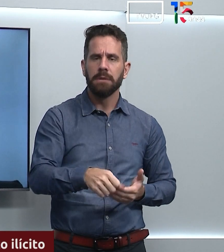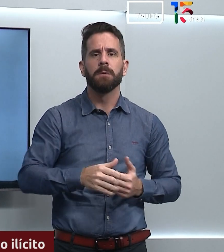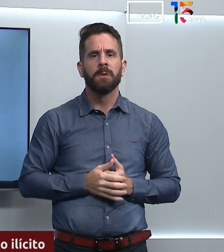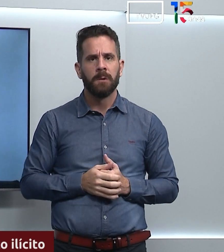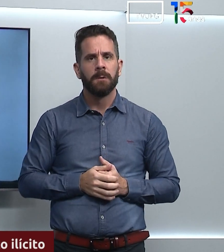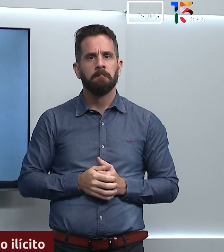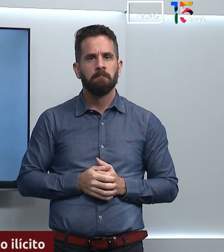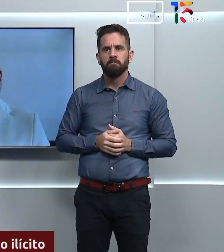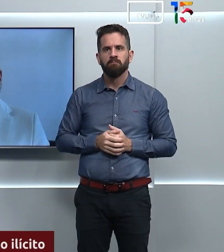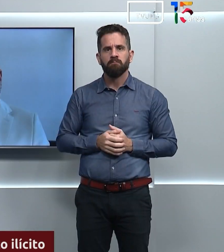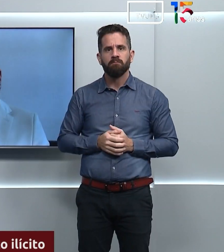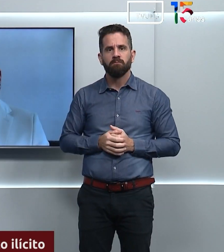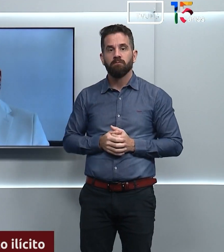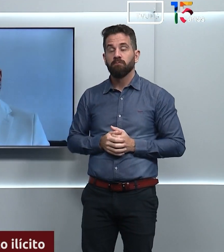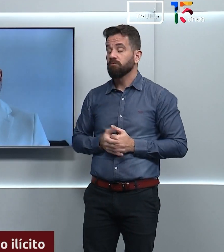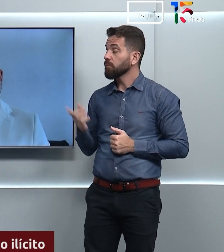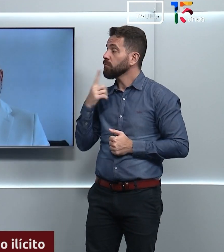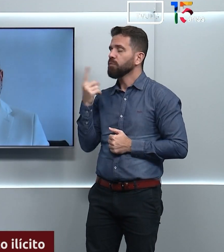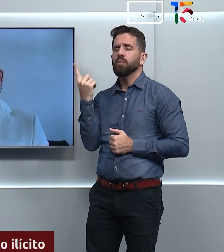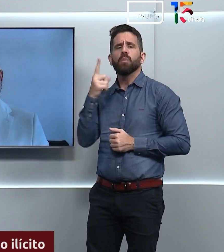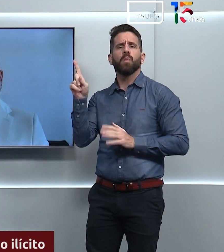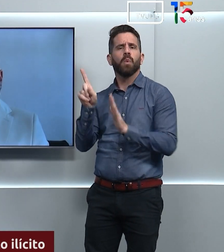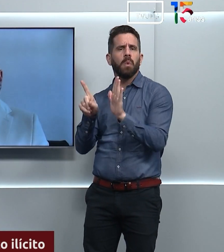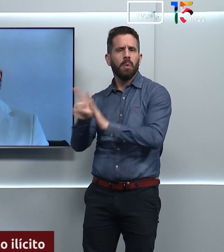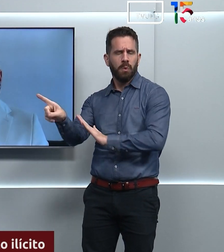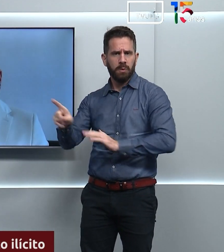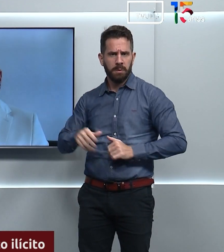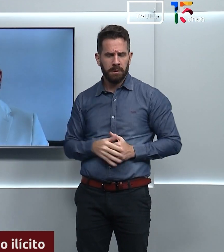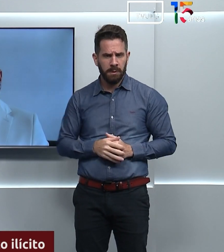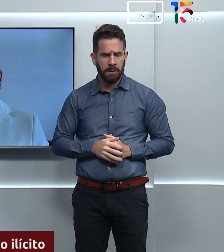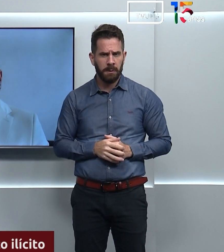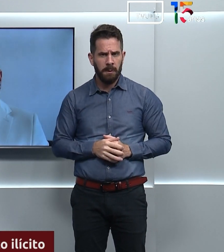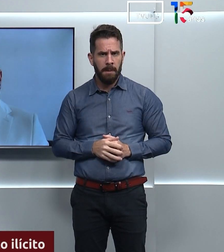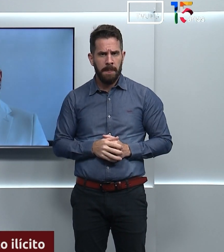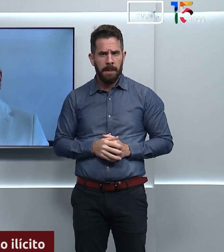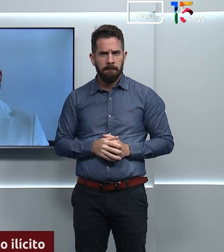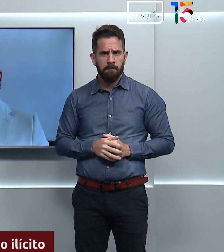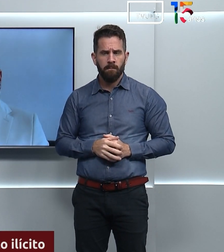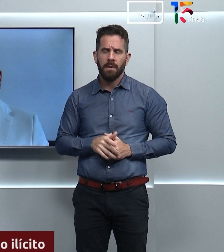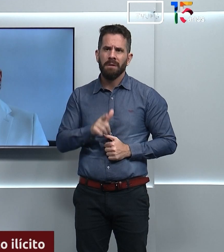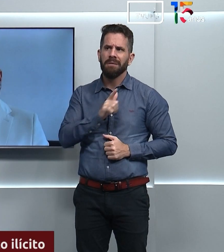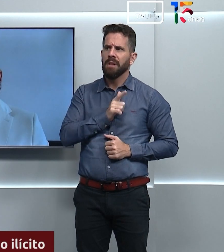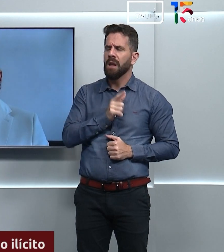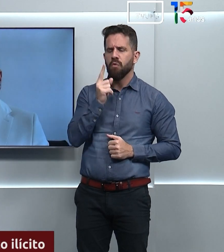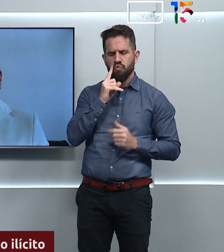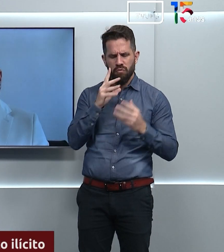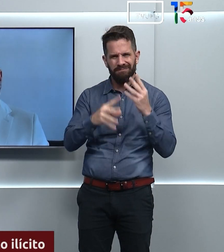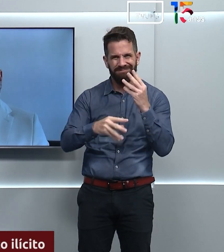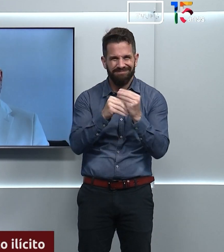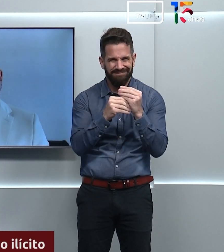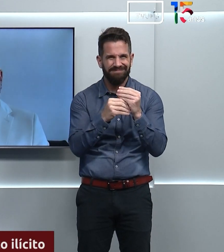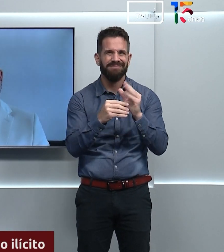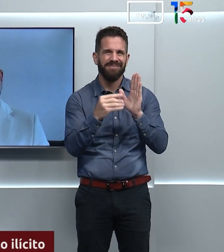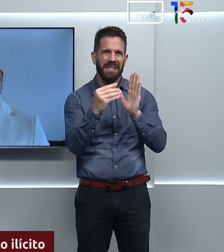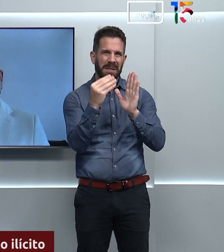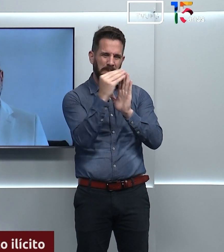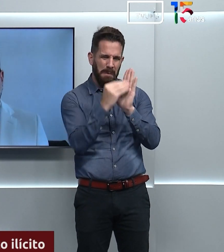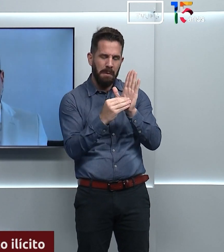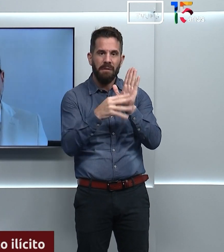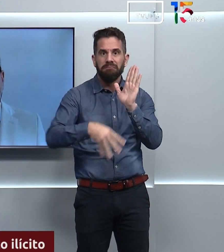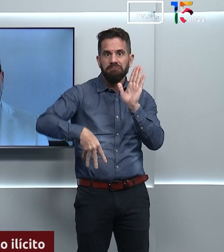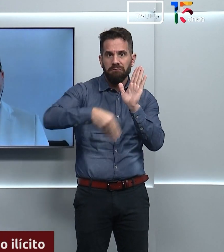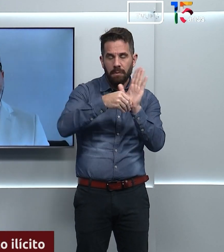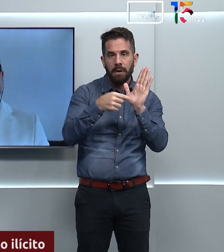gente terminar, Cristiano, existe um adendo, né, de que devem ser